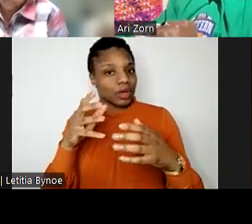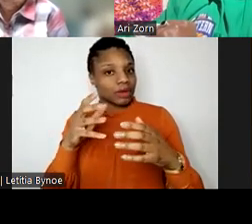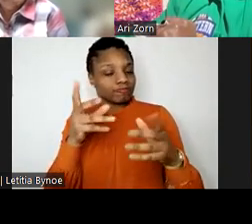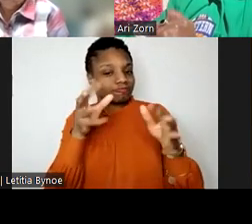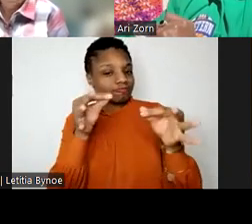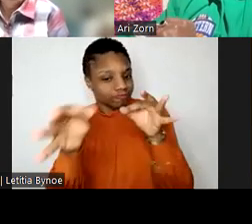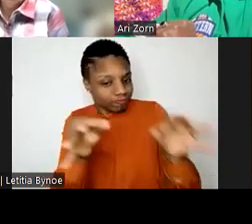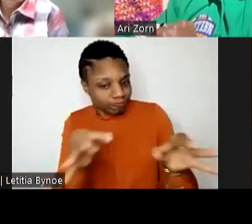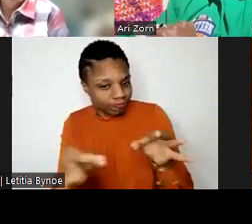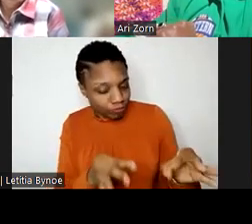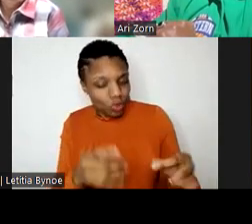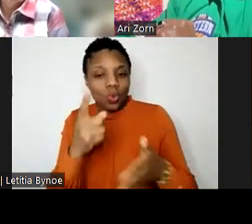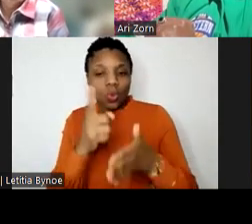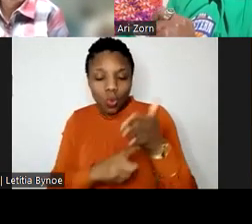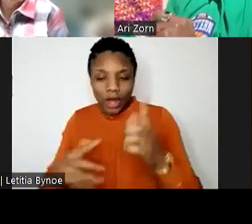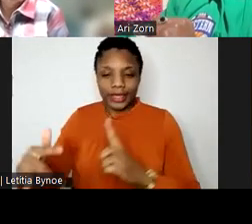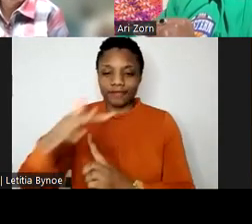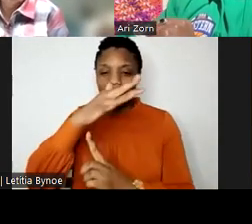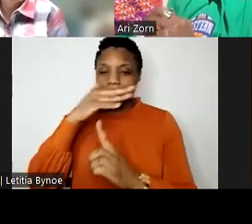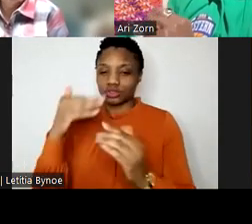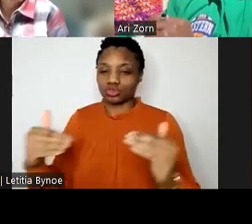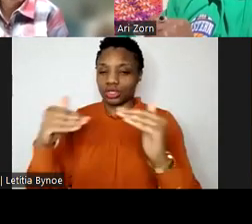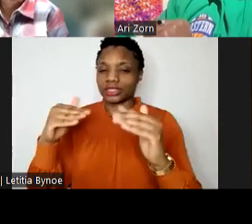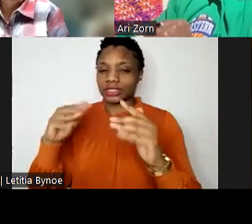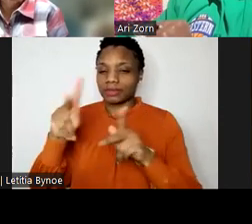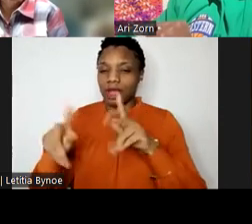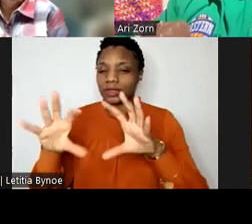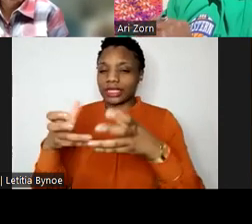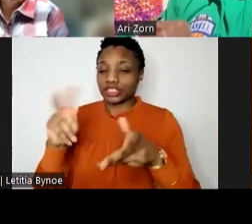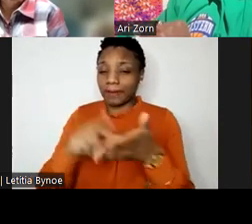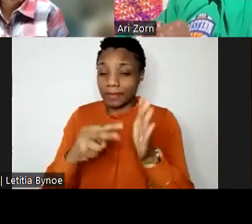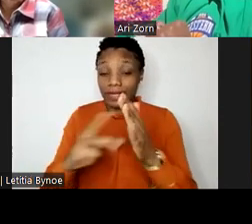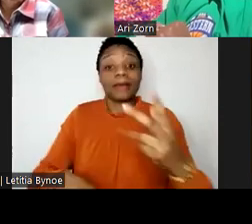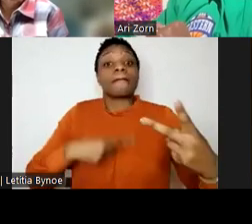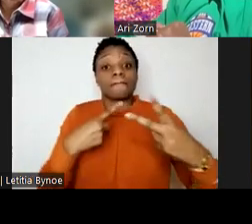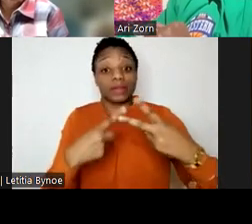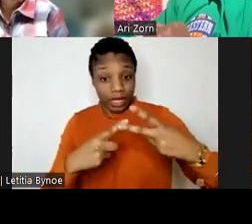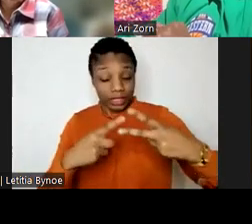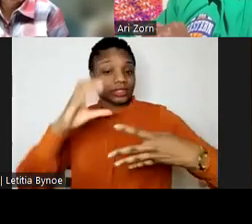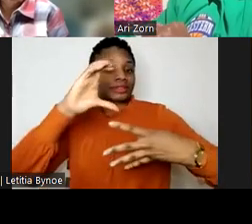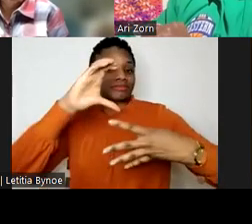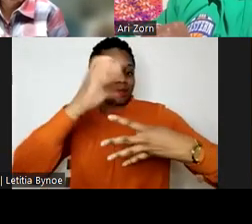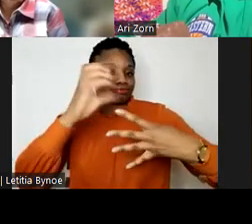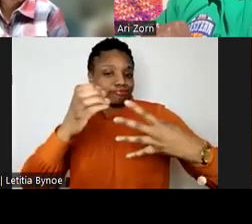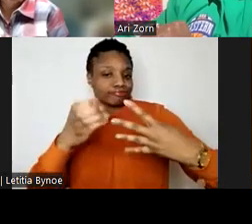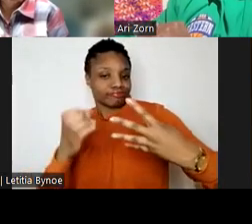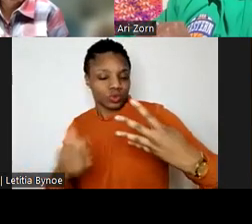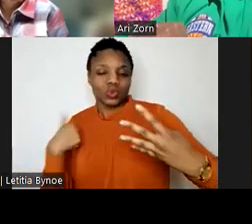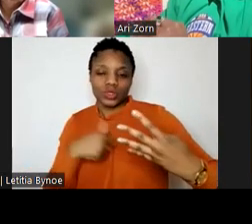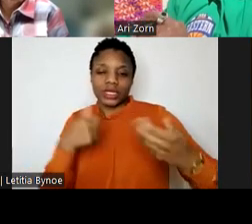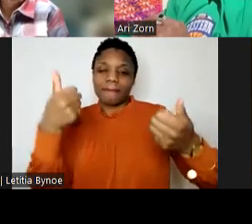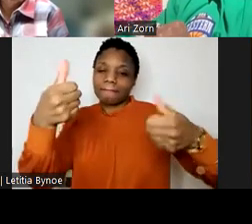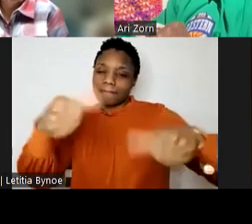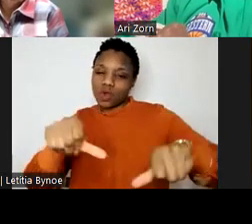como recordatorio de lo que es la criteria para la población de Justicia ambiental y Los criterios que